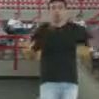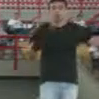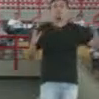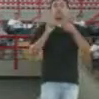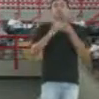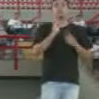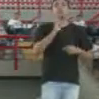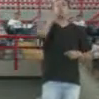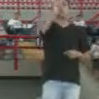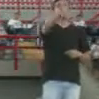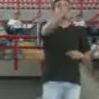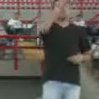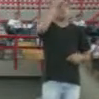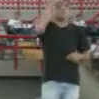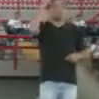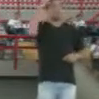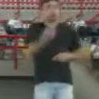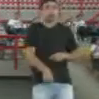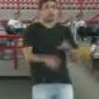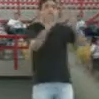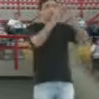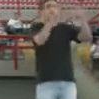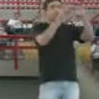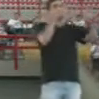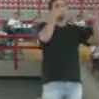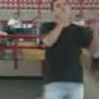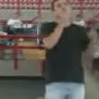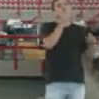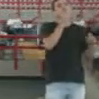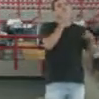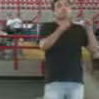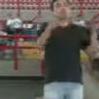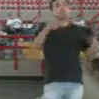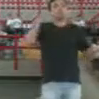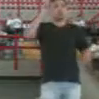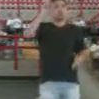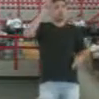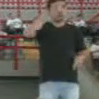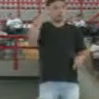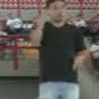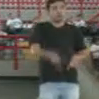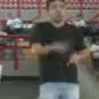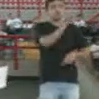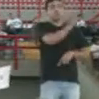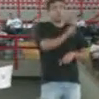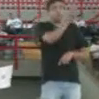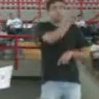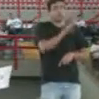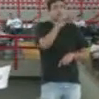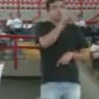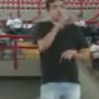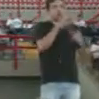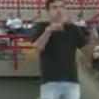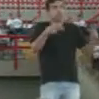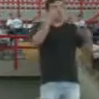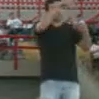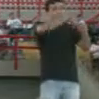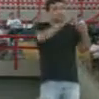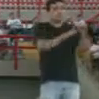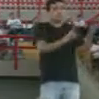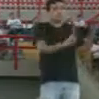não é missa, nem é culto evangélico, nem nada. Mas que eu me lembre, o vestibular é uma coisa